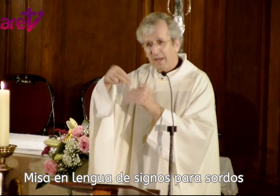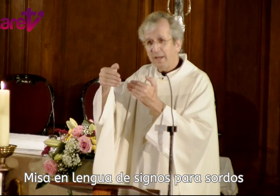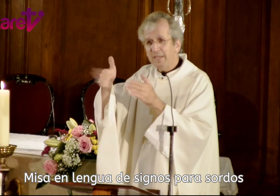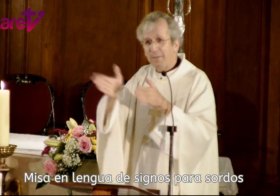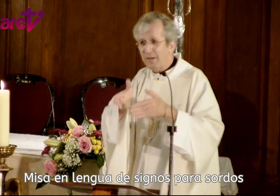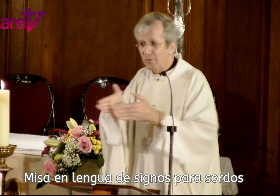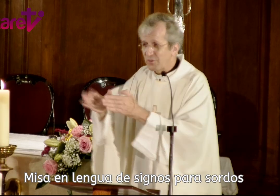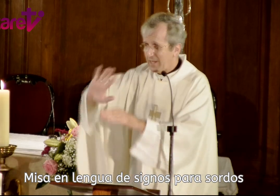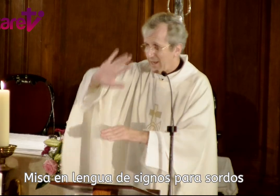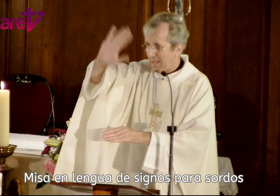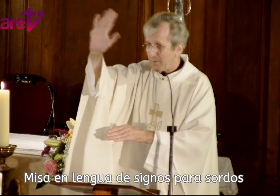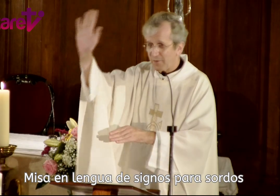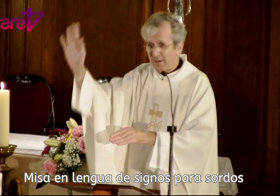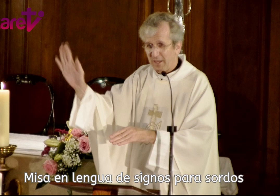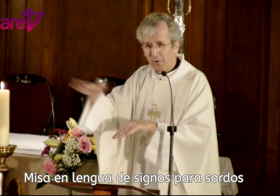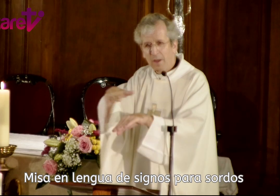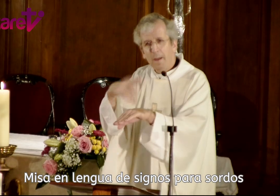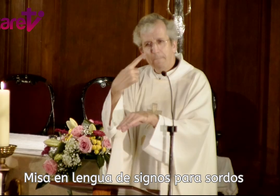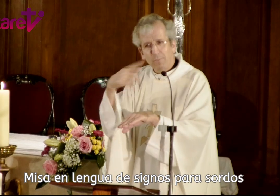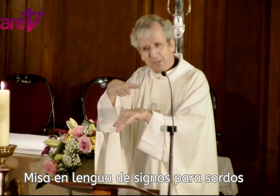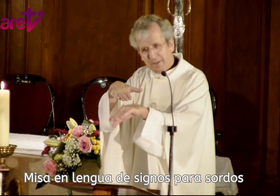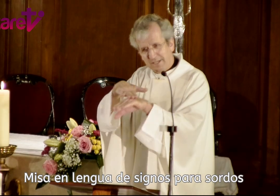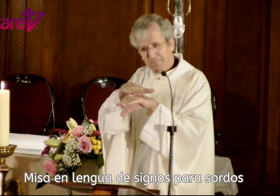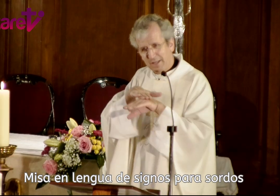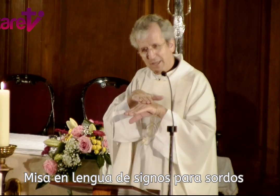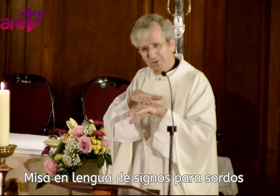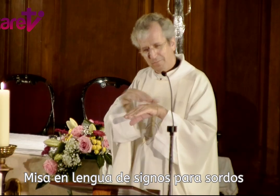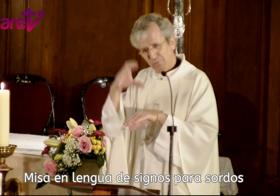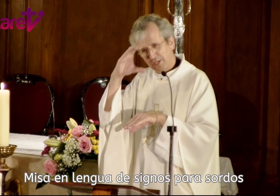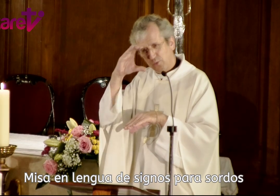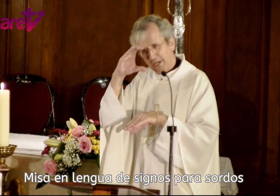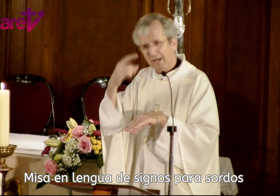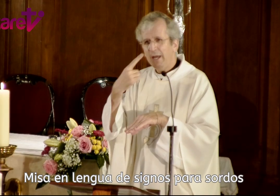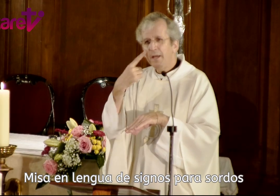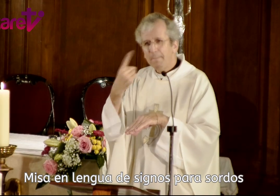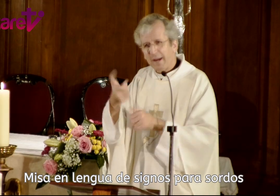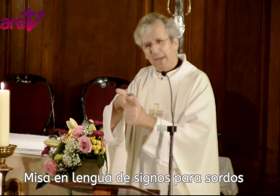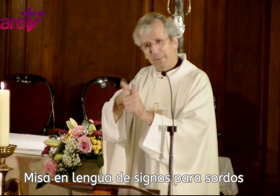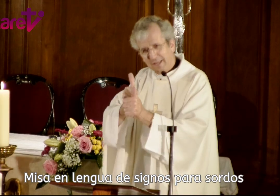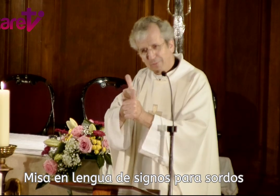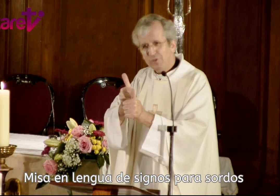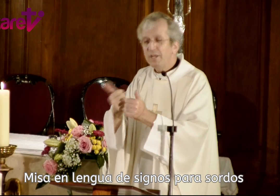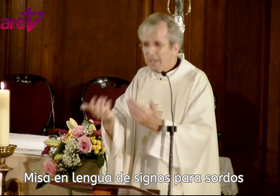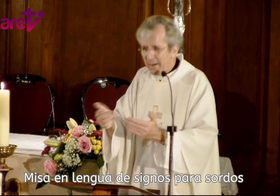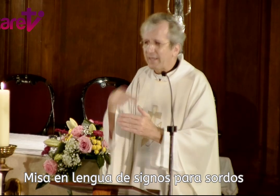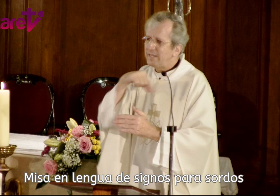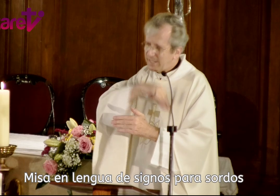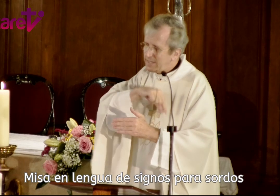y abrirnos el camino del cielo. Vamos a ver esa invitación, vamos a escucharla, para que aprendamos y para que